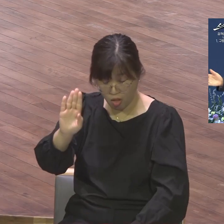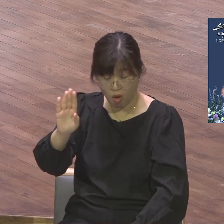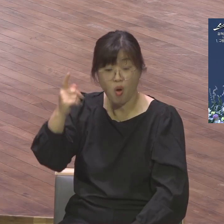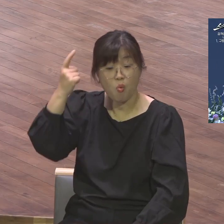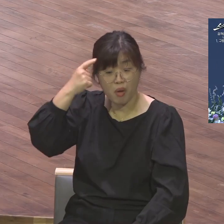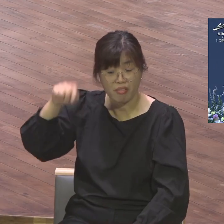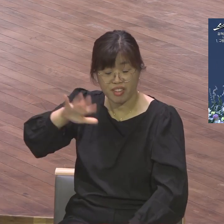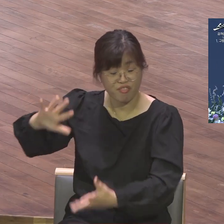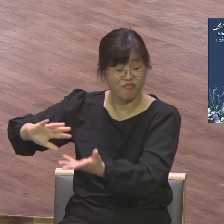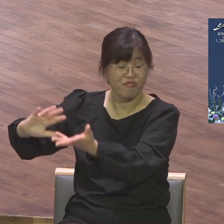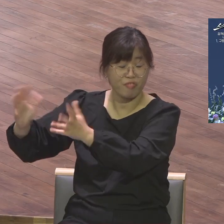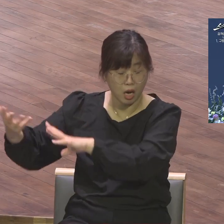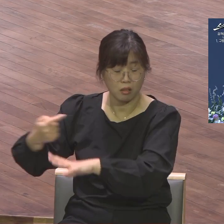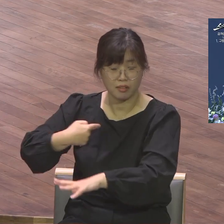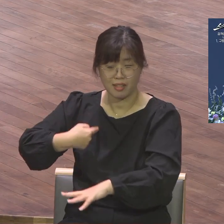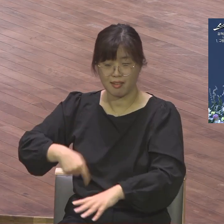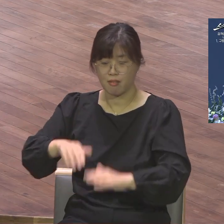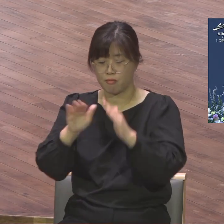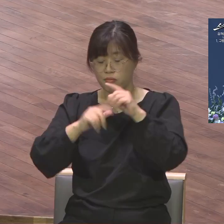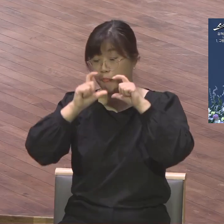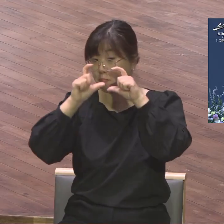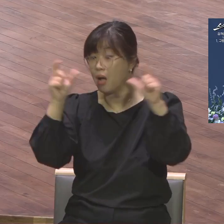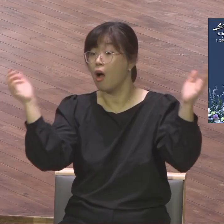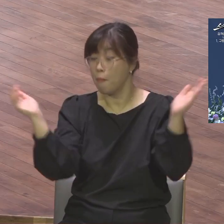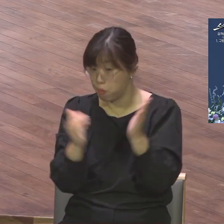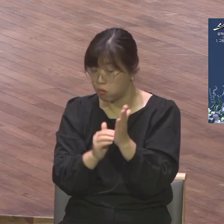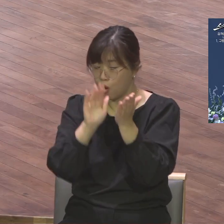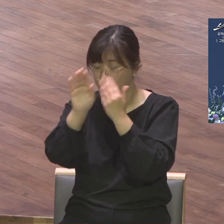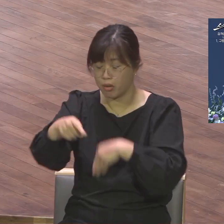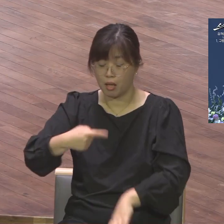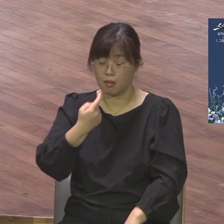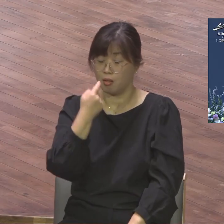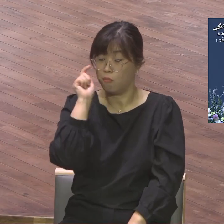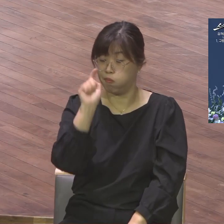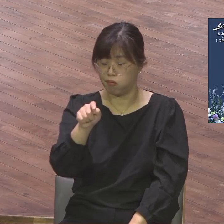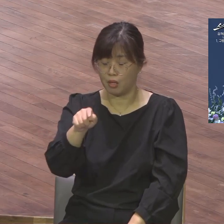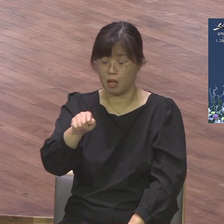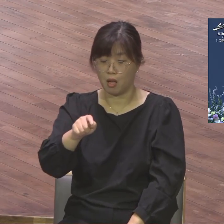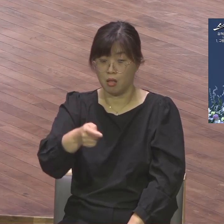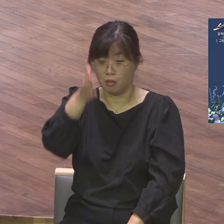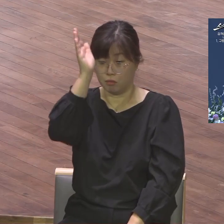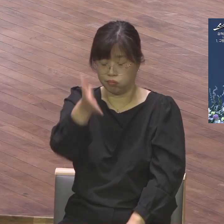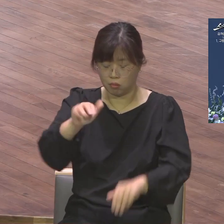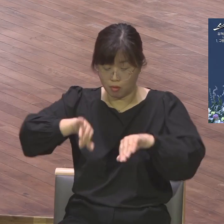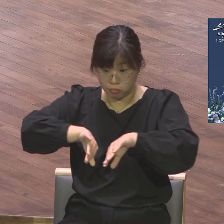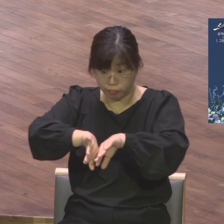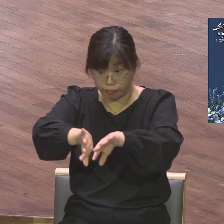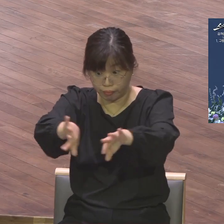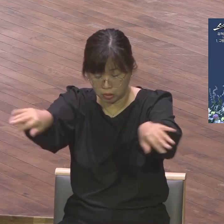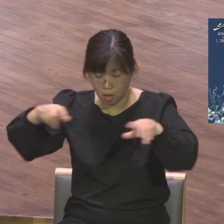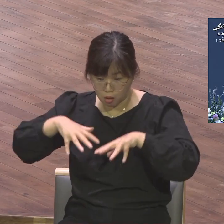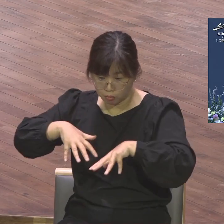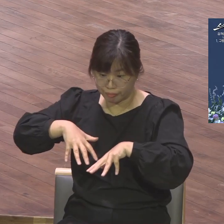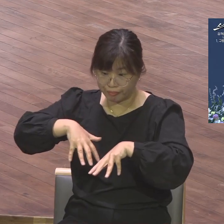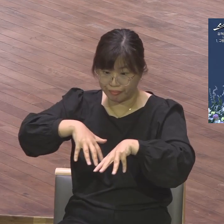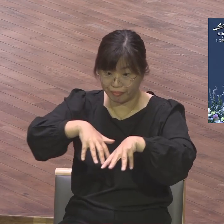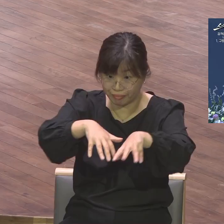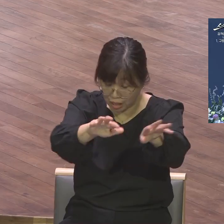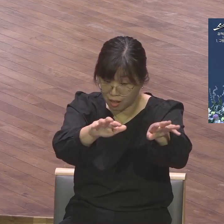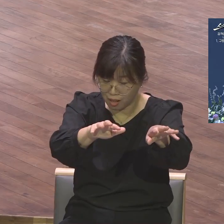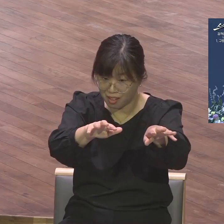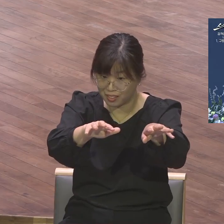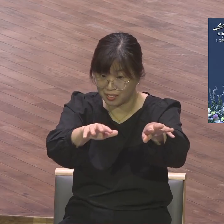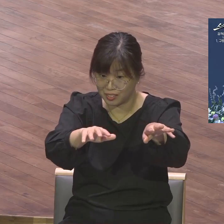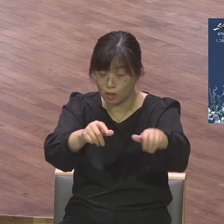건넌 이후에 싹 다 수장되었어요. 다 죽었어요. 자, 그리고 나서 모세가